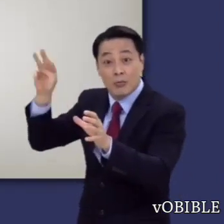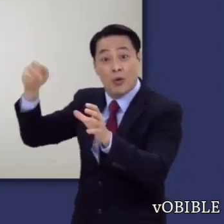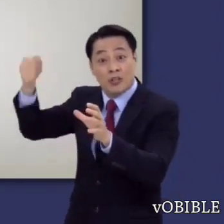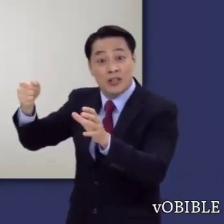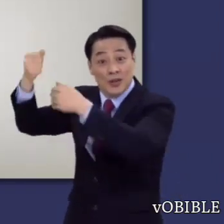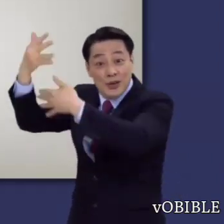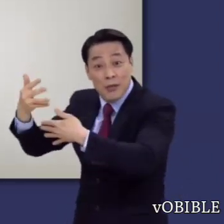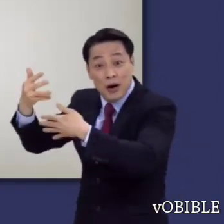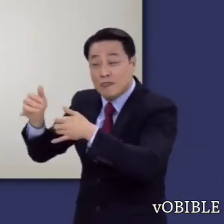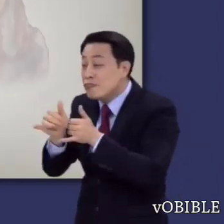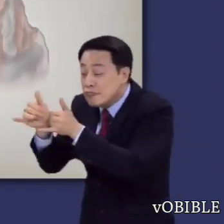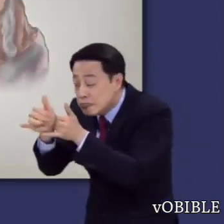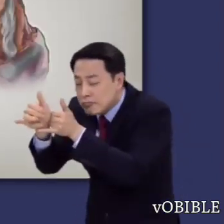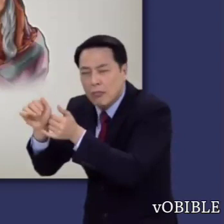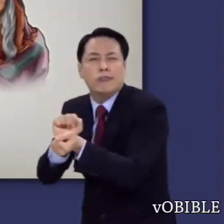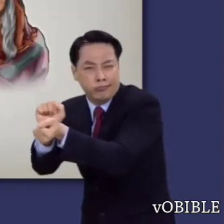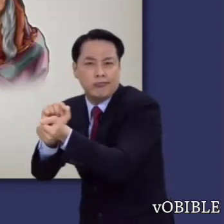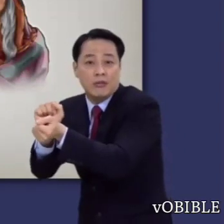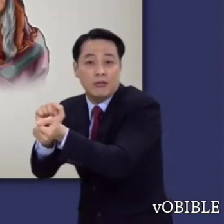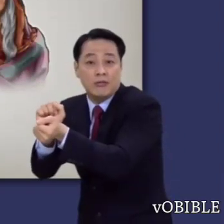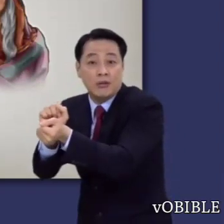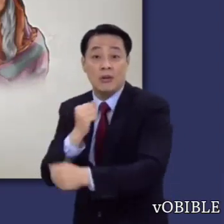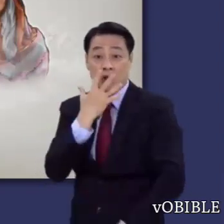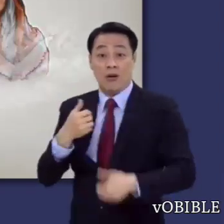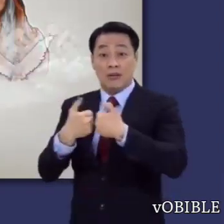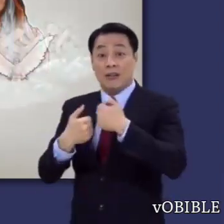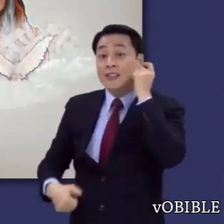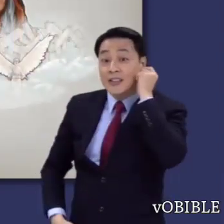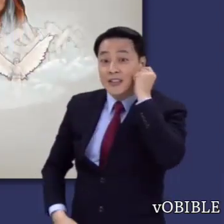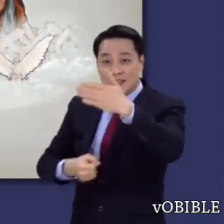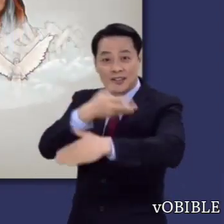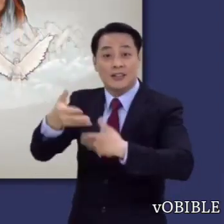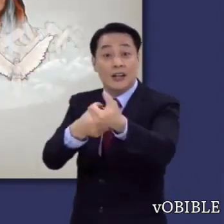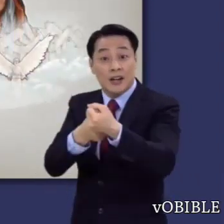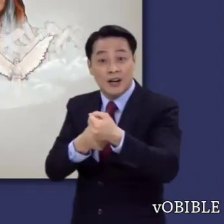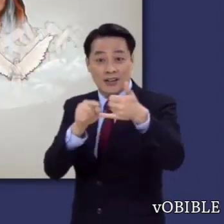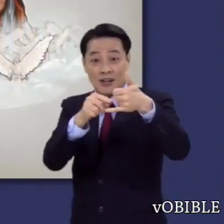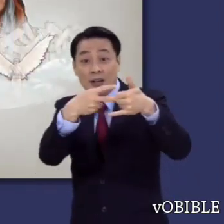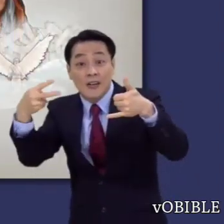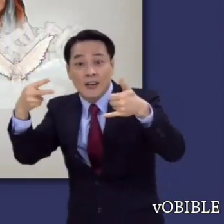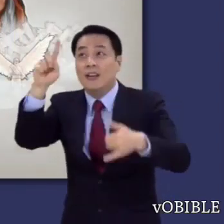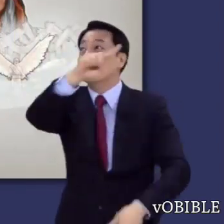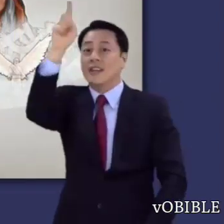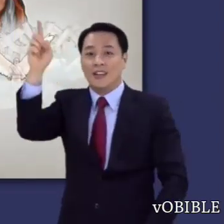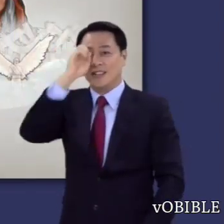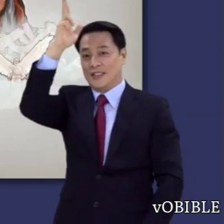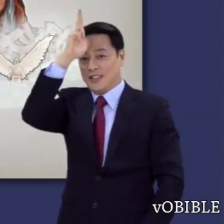的奴隶。撒拉象征在上的耶路撒冷，也就是耶和华组织的天上